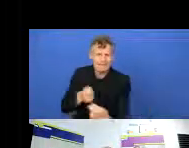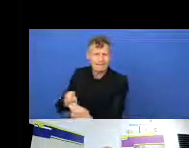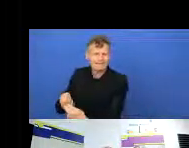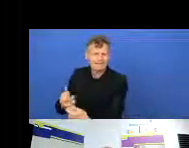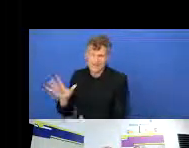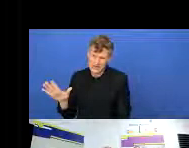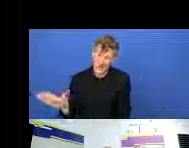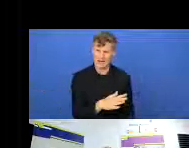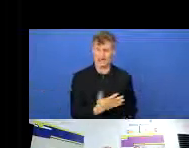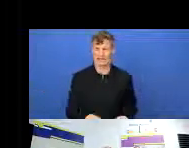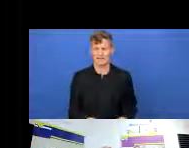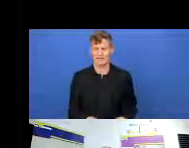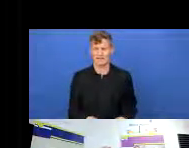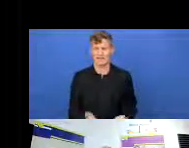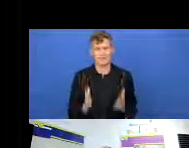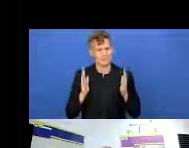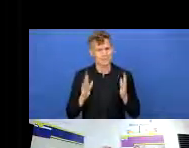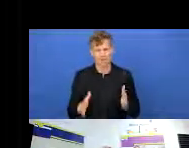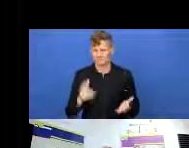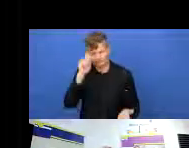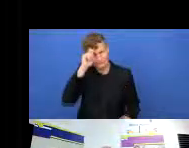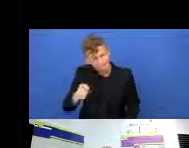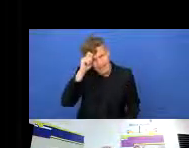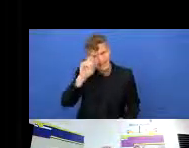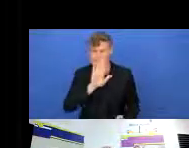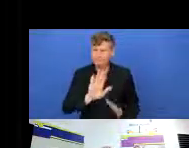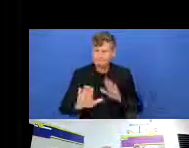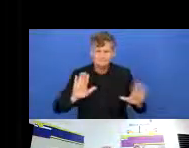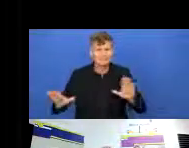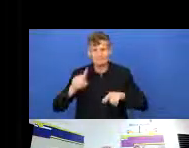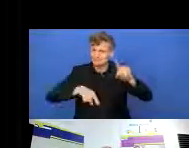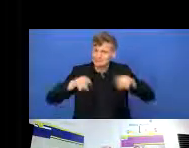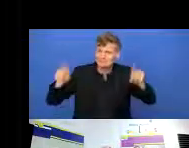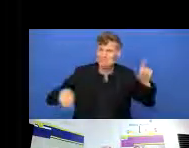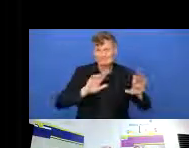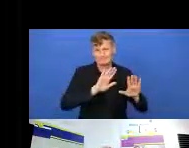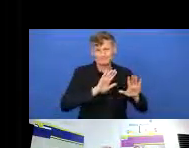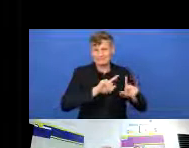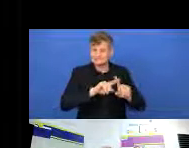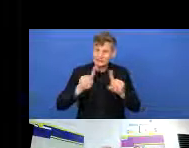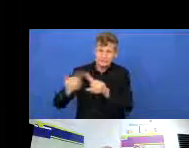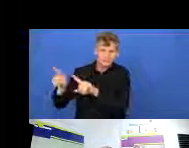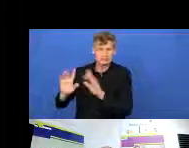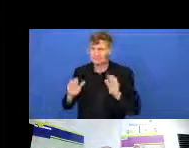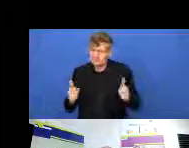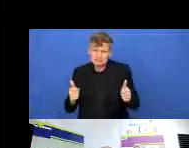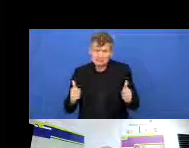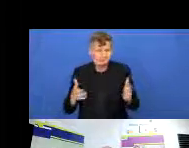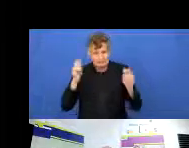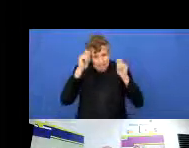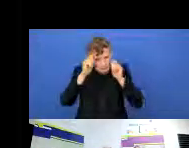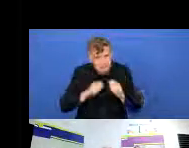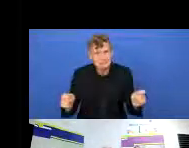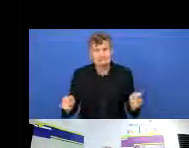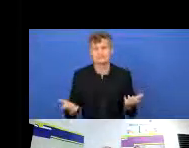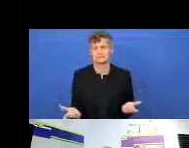la diversité des moyens et des méthodes d'aide à l'apprentissage. Dans cette perspective, l'accent est mis